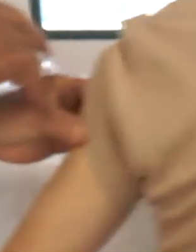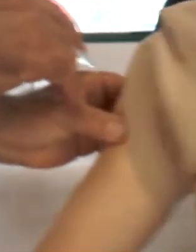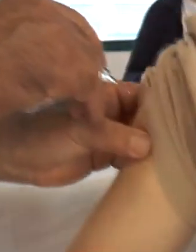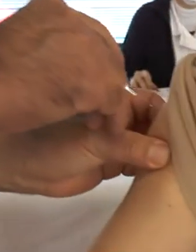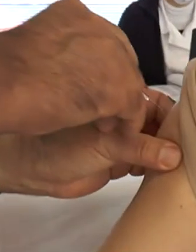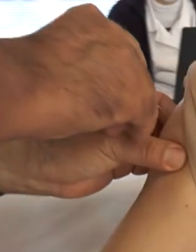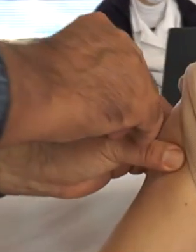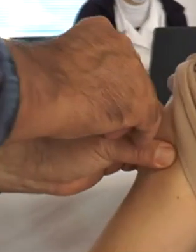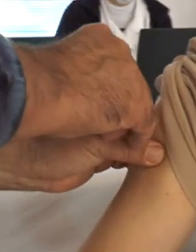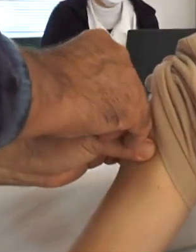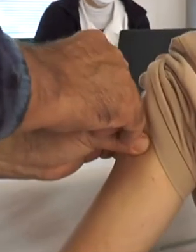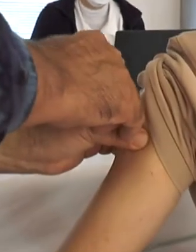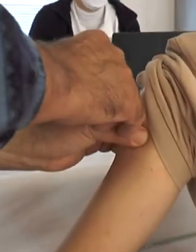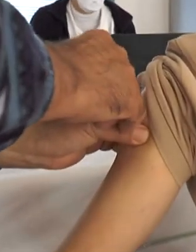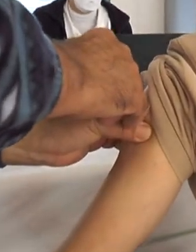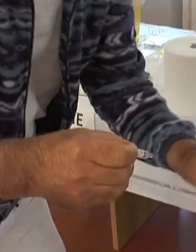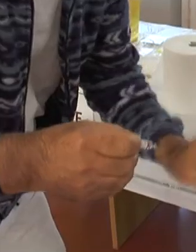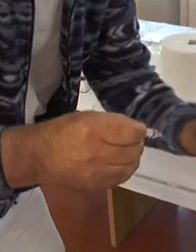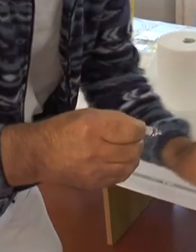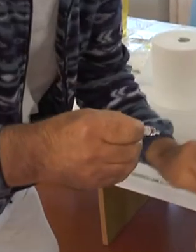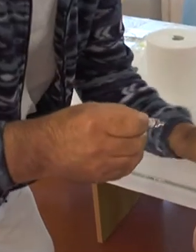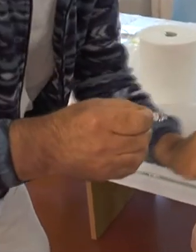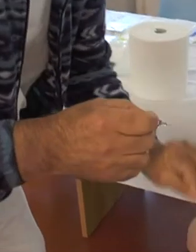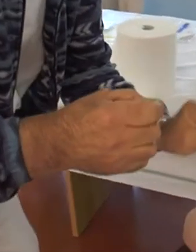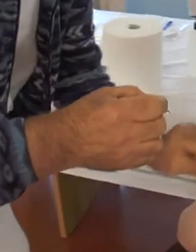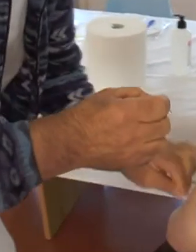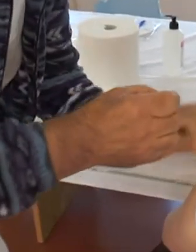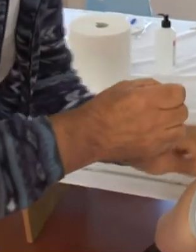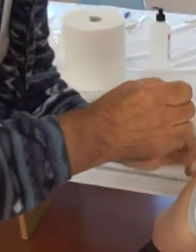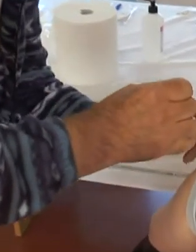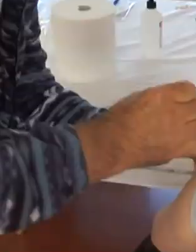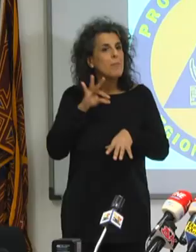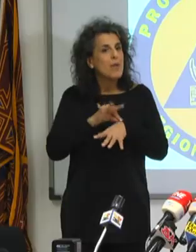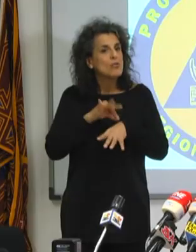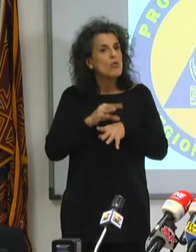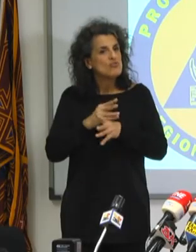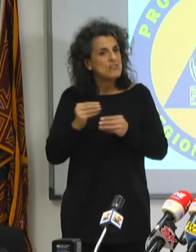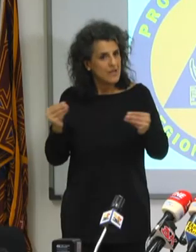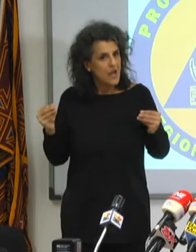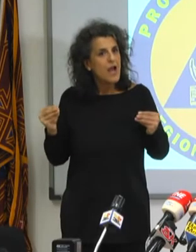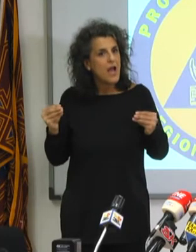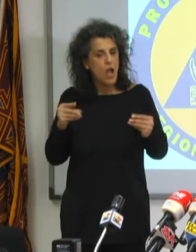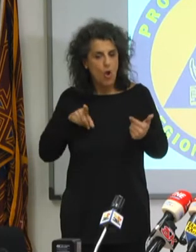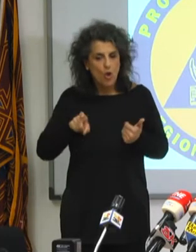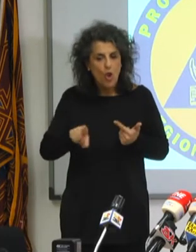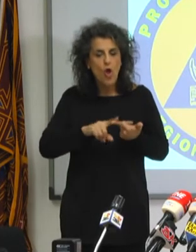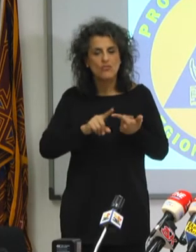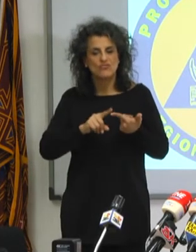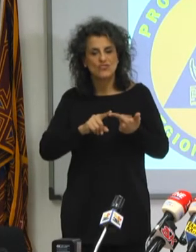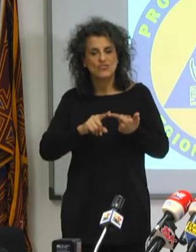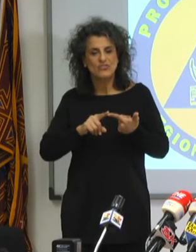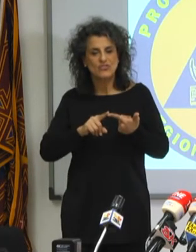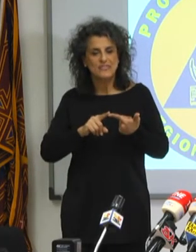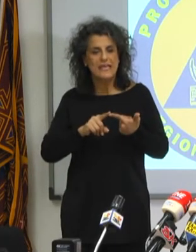che presentano patologie gravi, tra cui 20.000 oncologici e 5.000 trapiantati. I primi che sono gli oncologici, i trapiantati e la